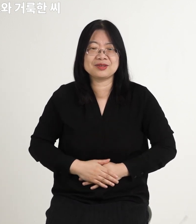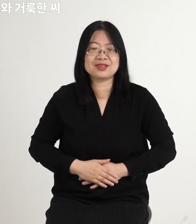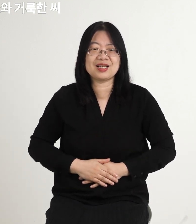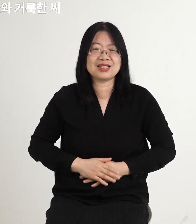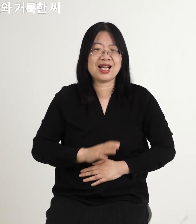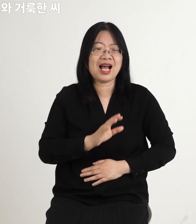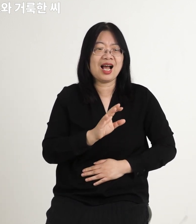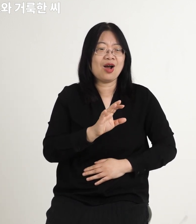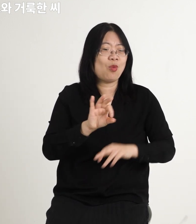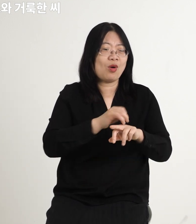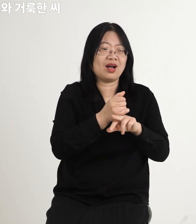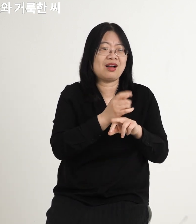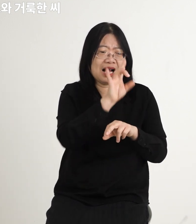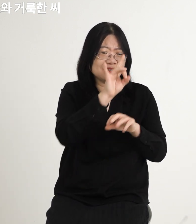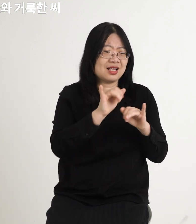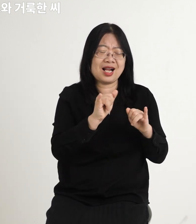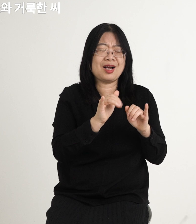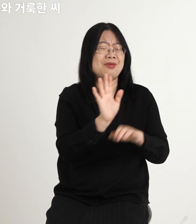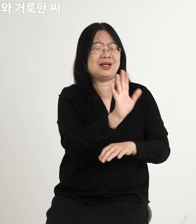이런 거예요.